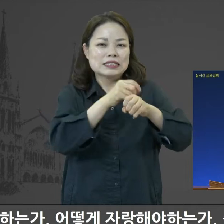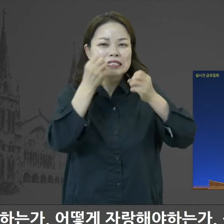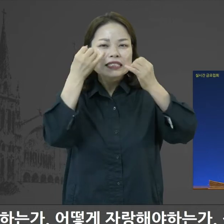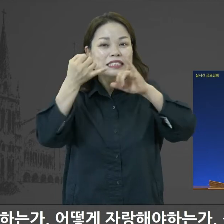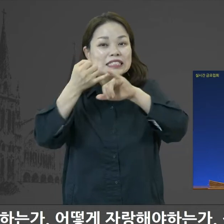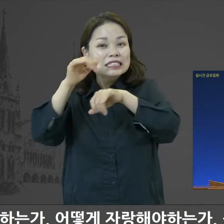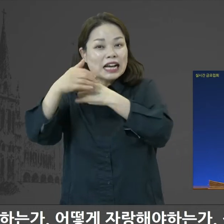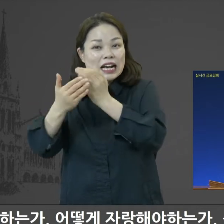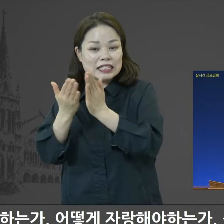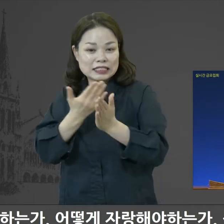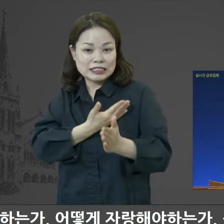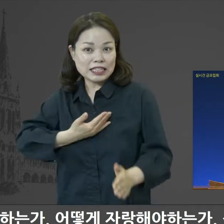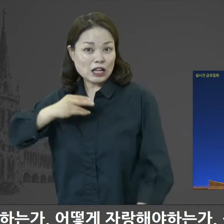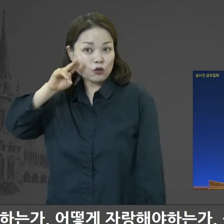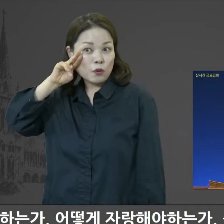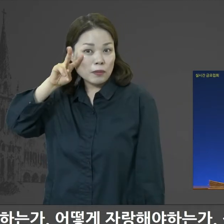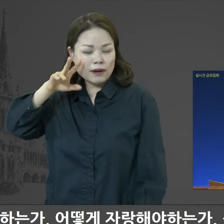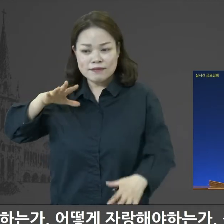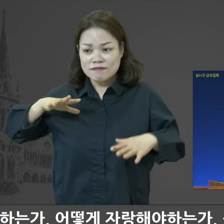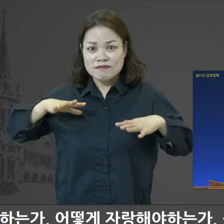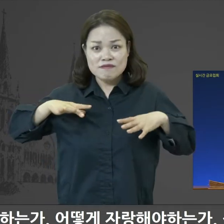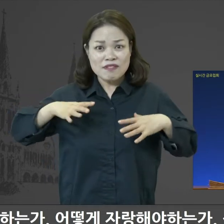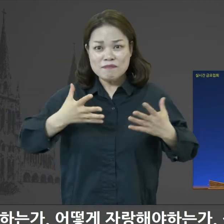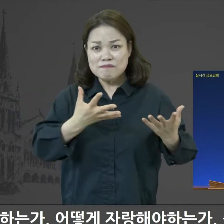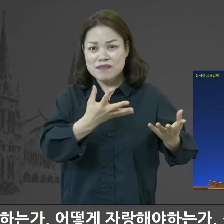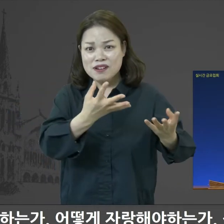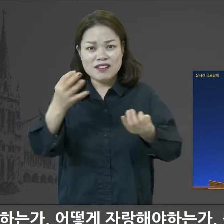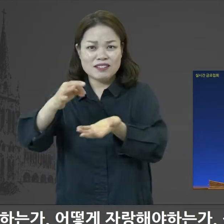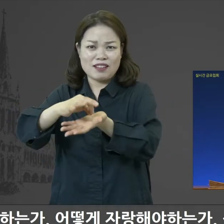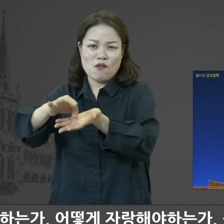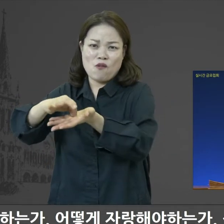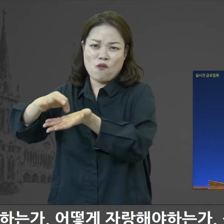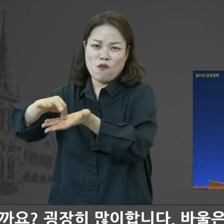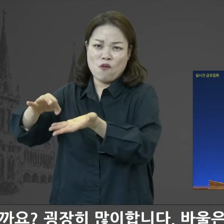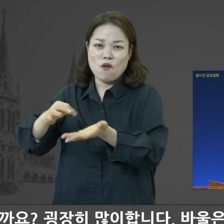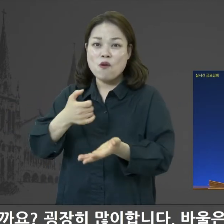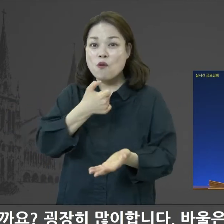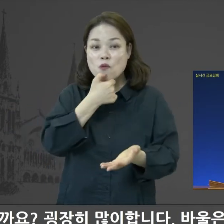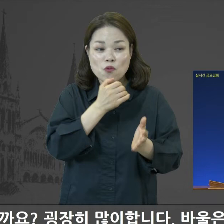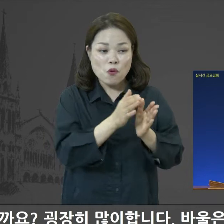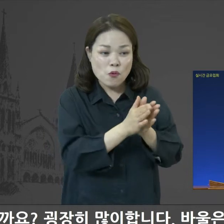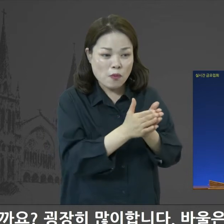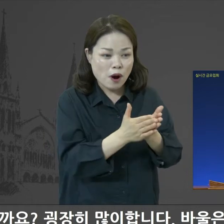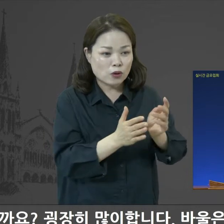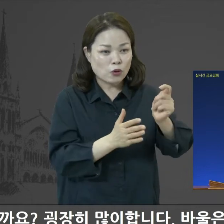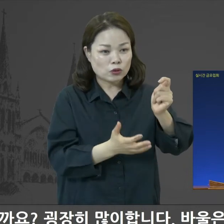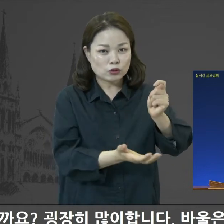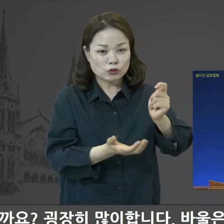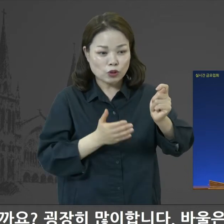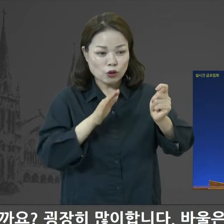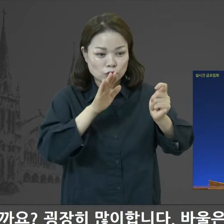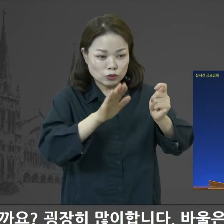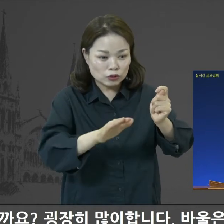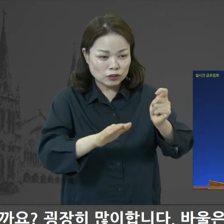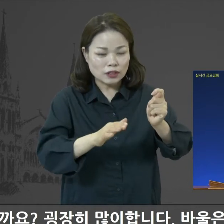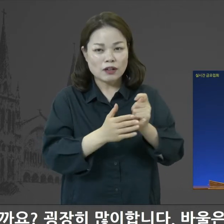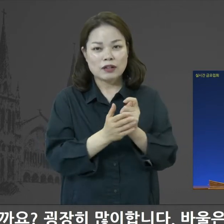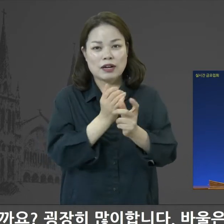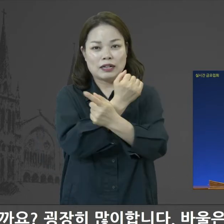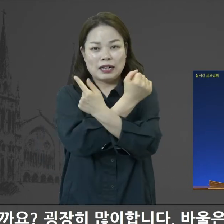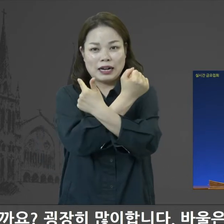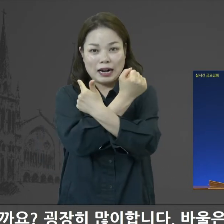사도 바울은 이 자랑이란 단어를 엄청 많이 사용합니다. 로마서, 고린도 전서, 고린도 후서,